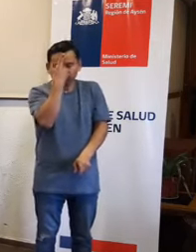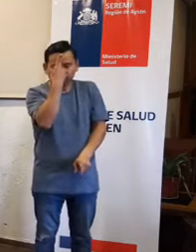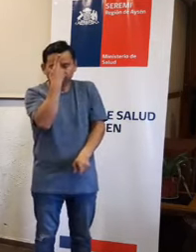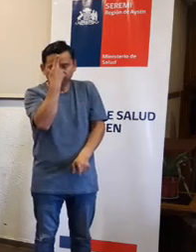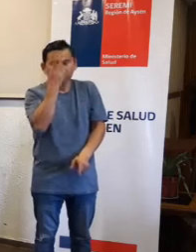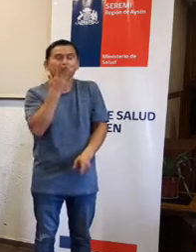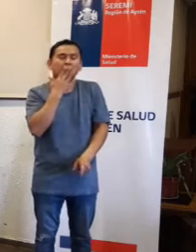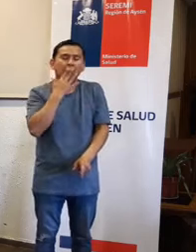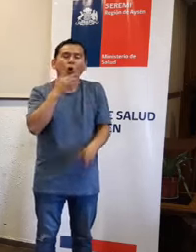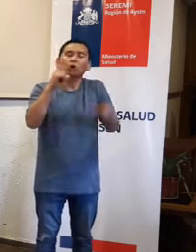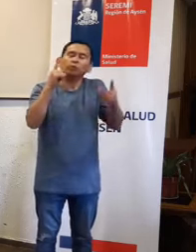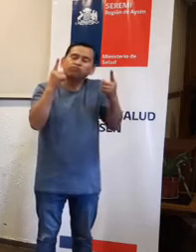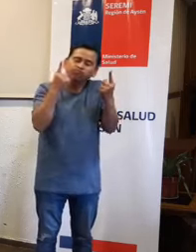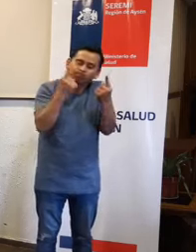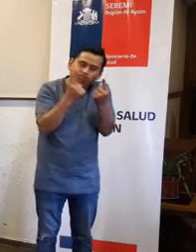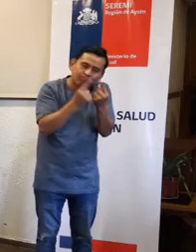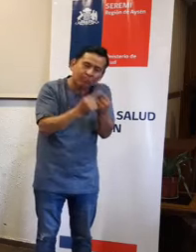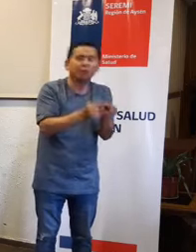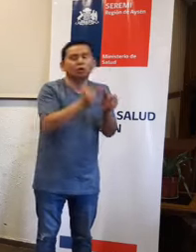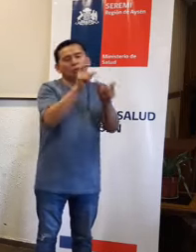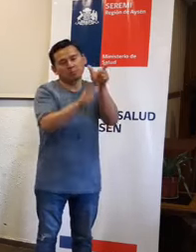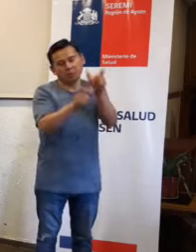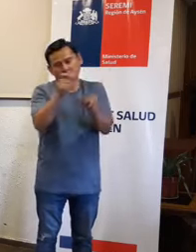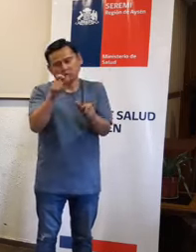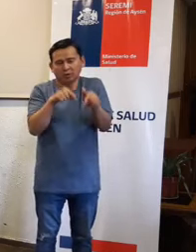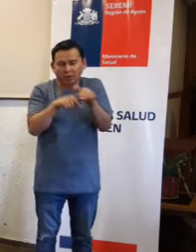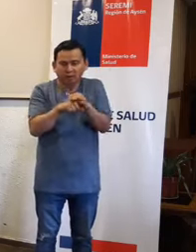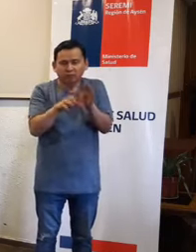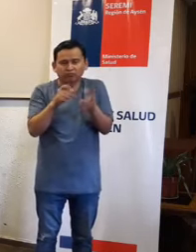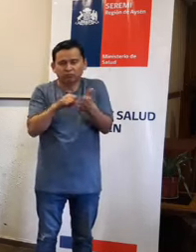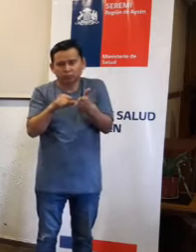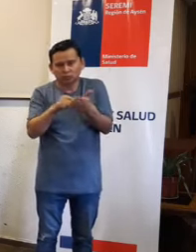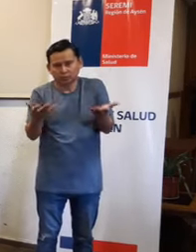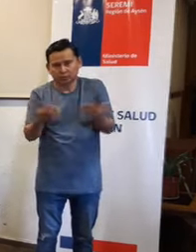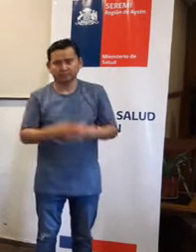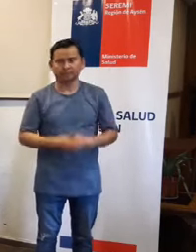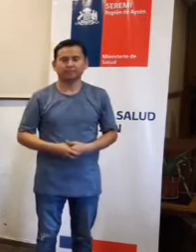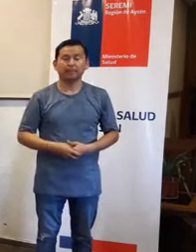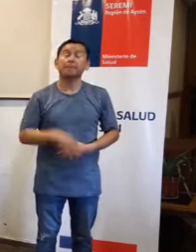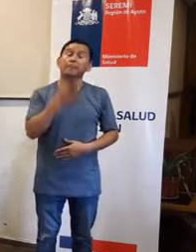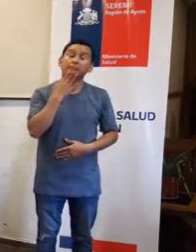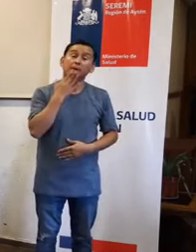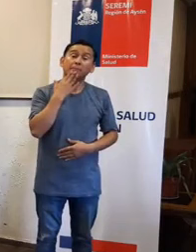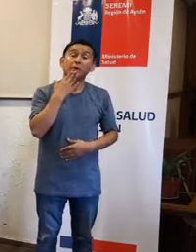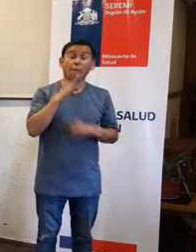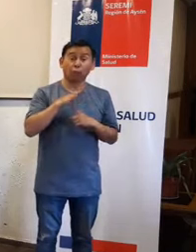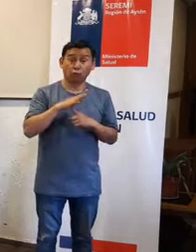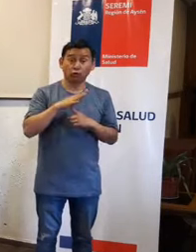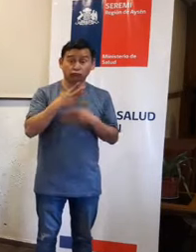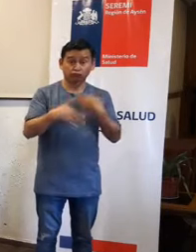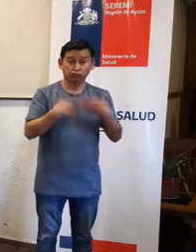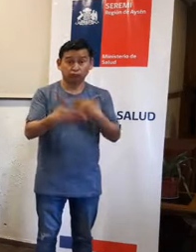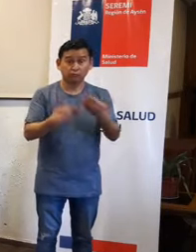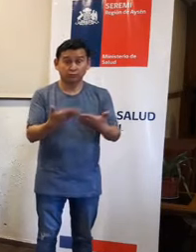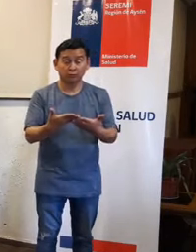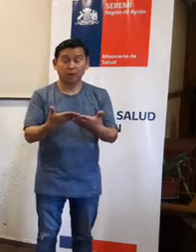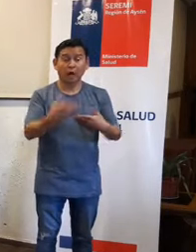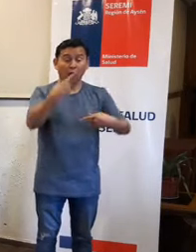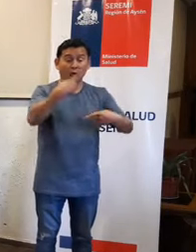menor cantidad de gente cometiendo infracciones también están funcionando las